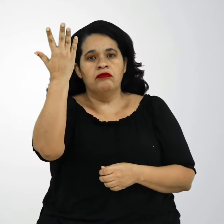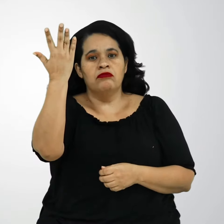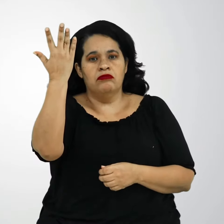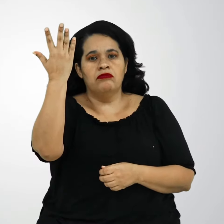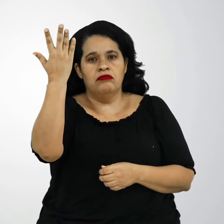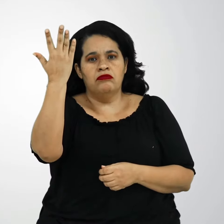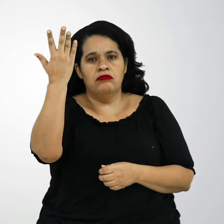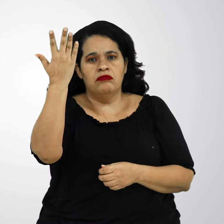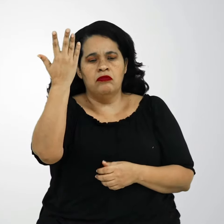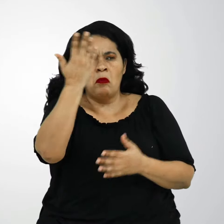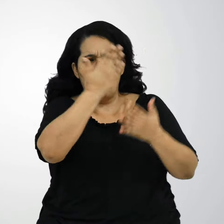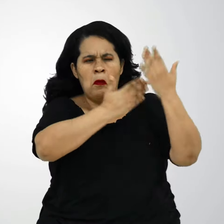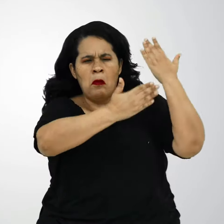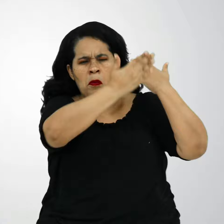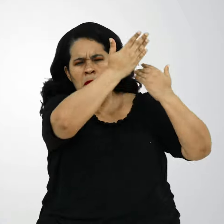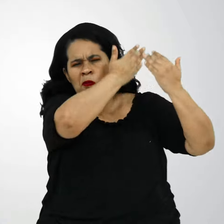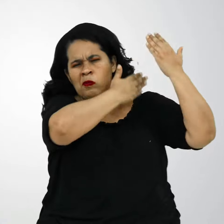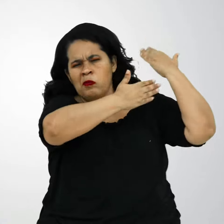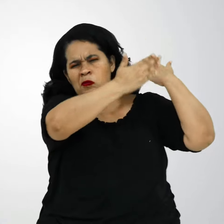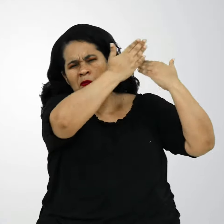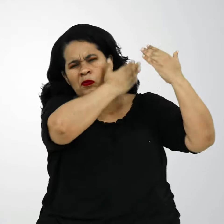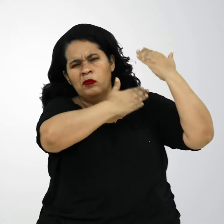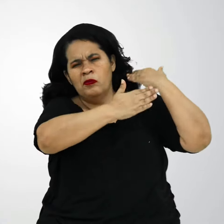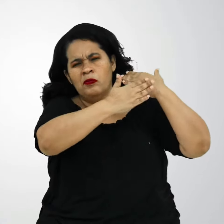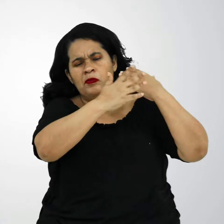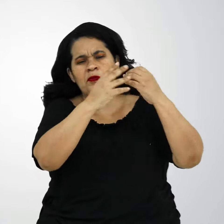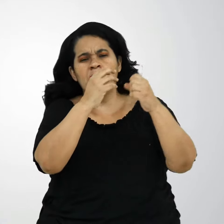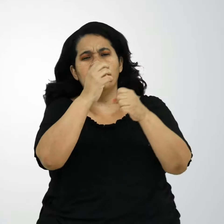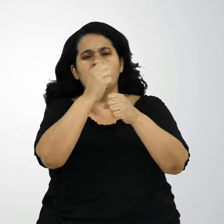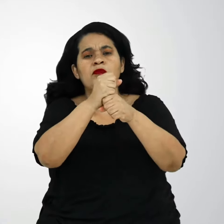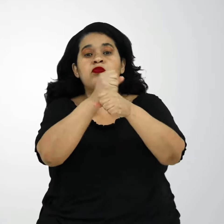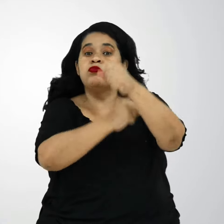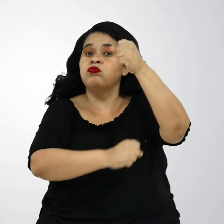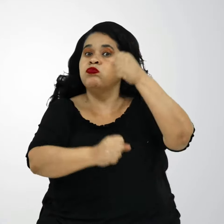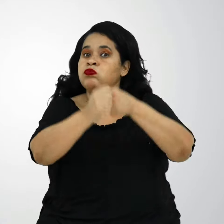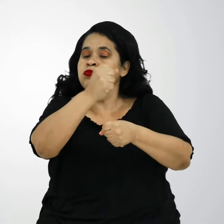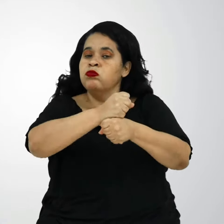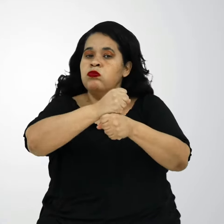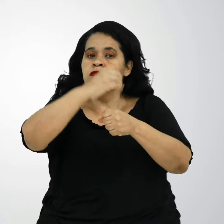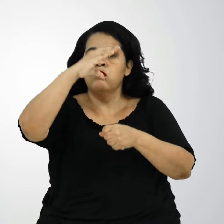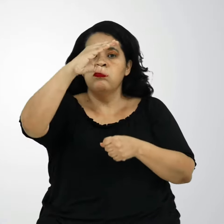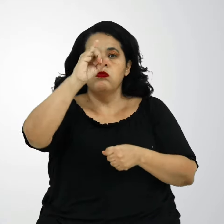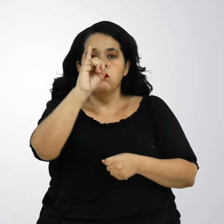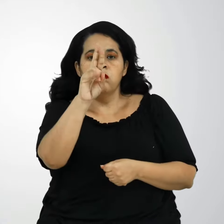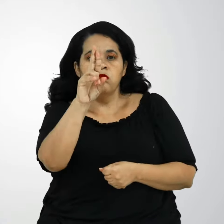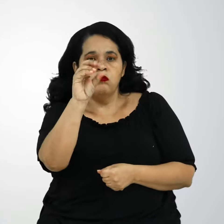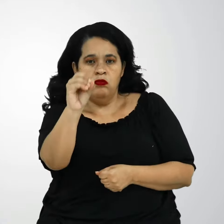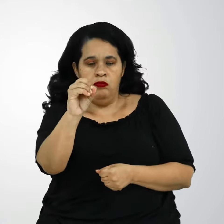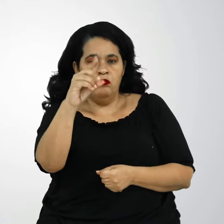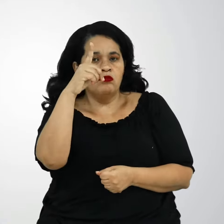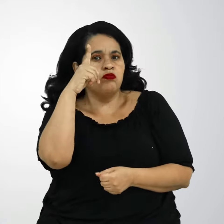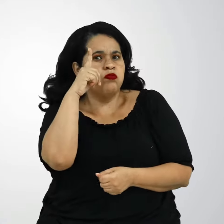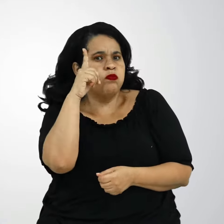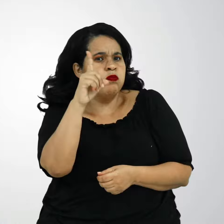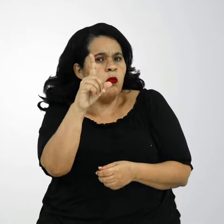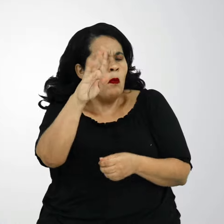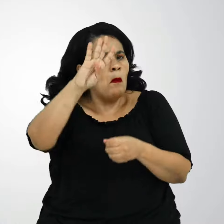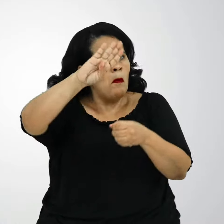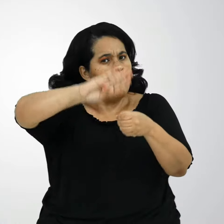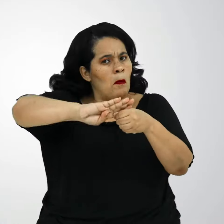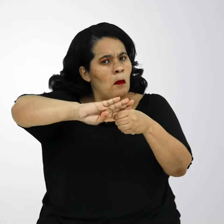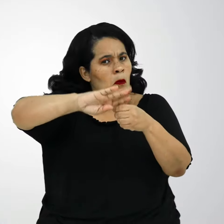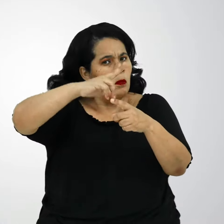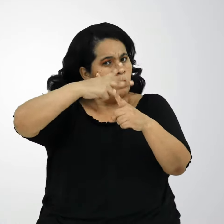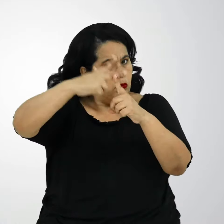esses fatos aconteceram no ano em que Ciro o Grande conquistou a Babilônia, né?